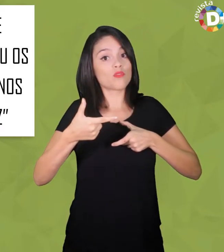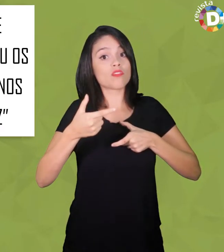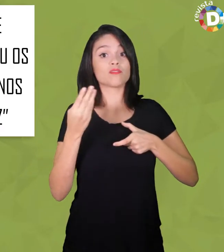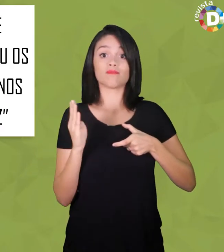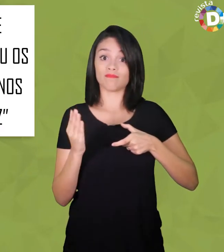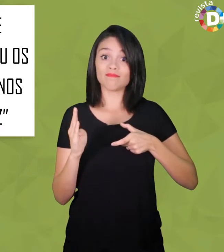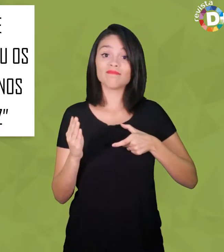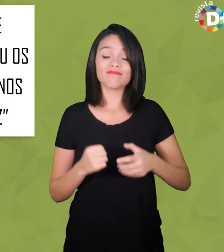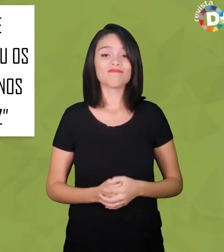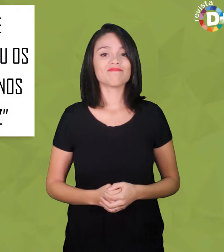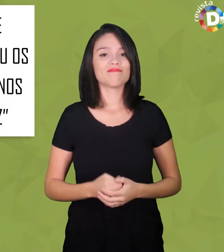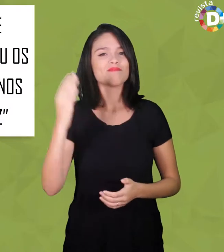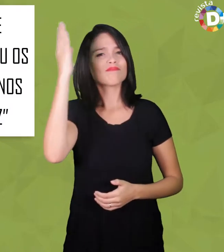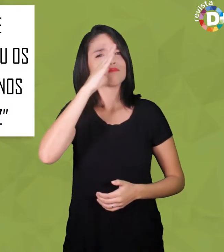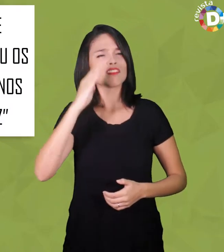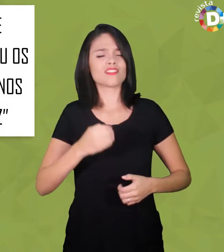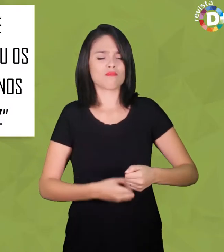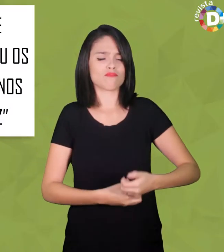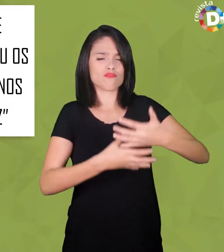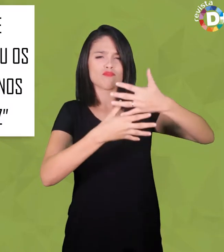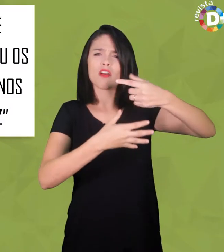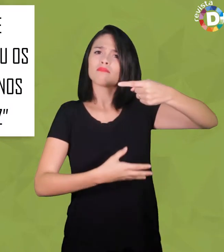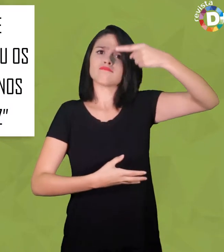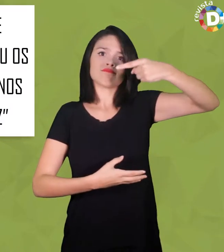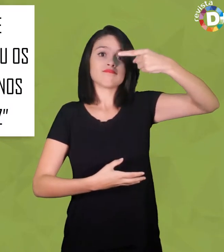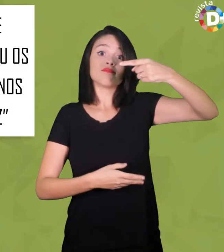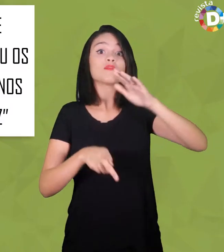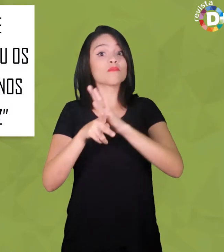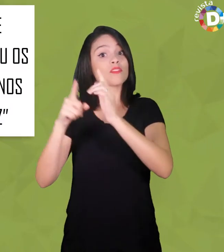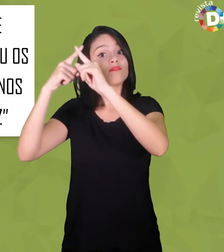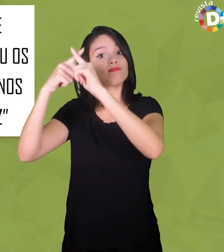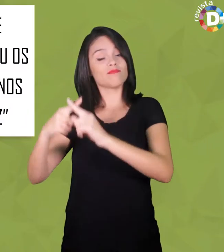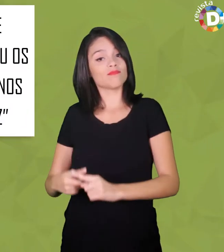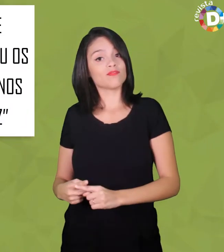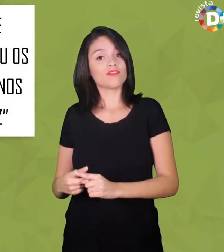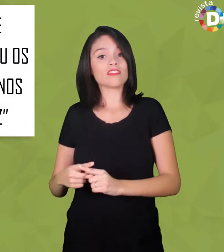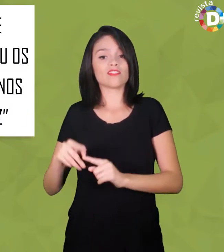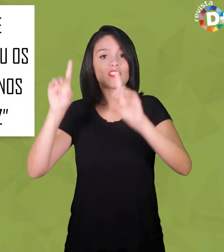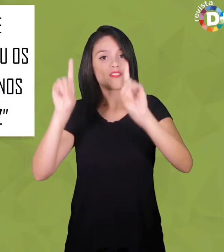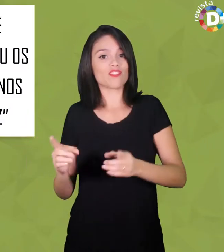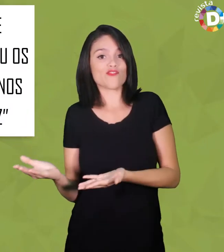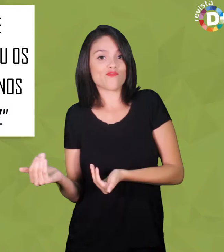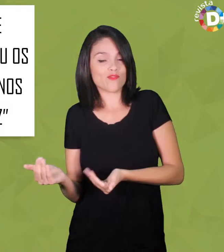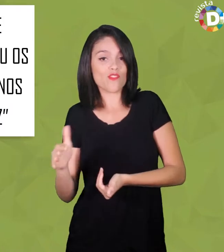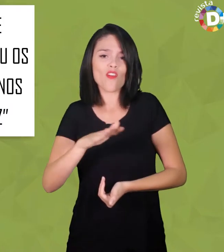o brasil liderou os jogos parapanamericanos de jovens mais uma